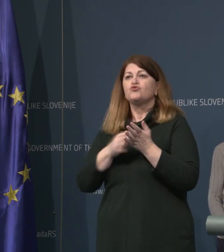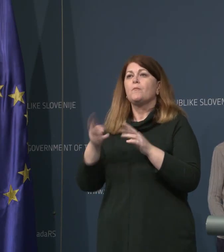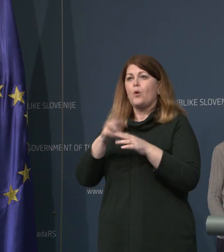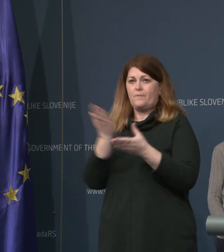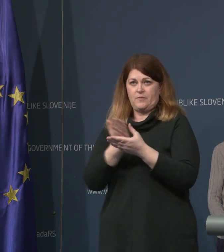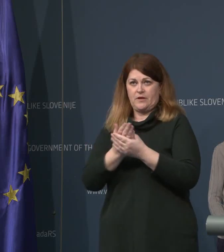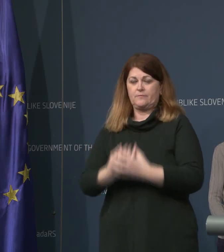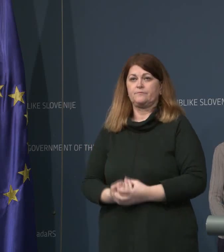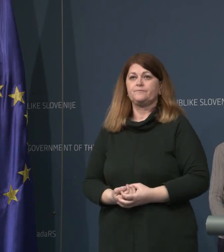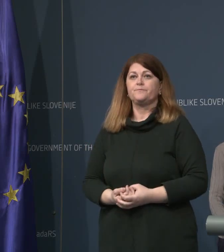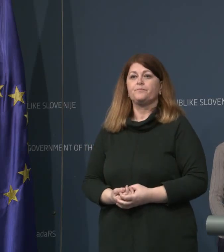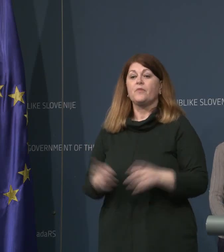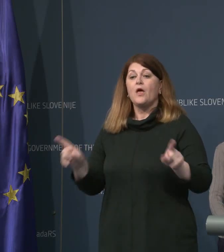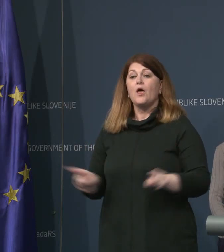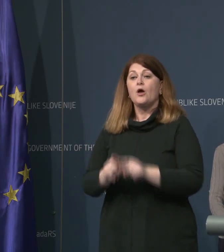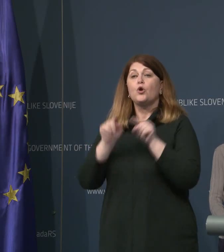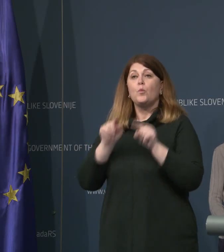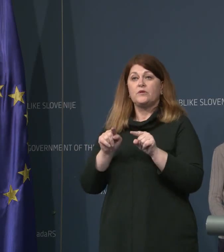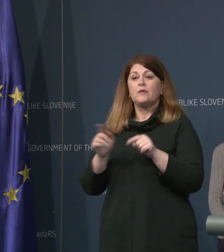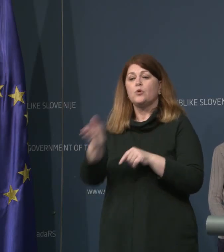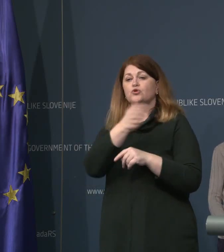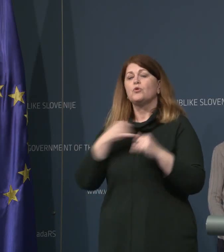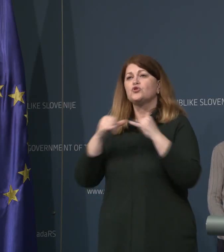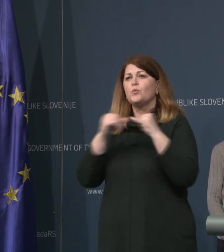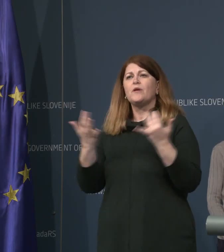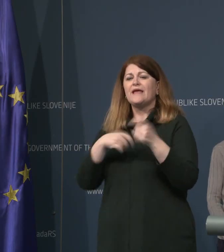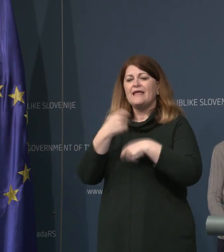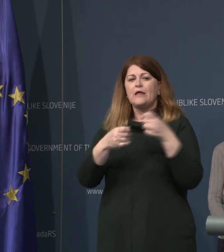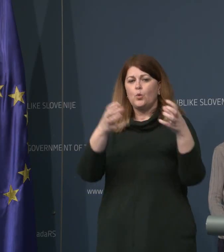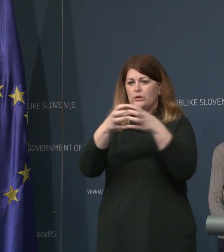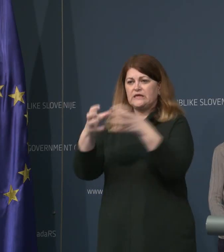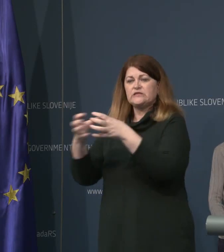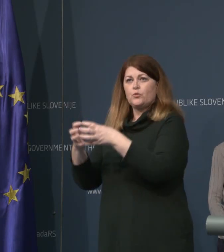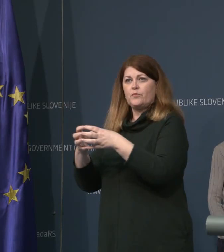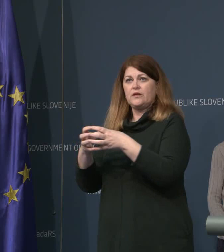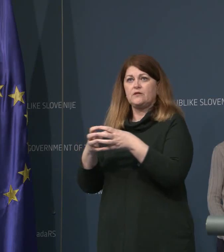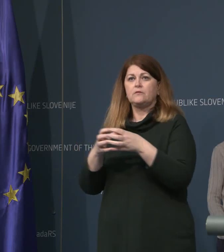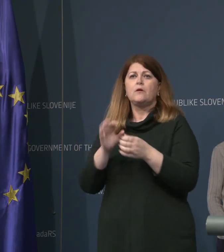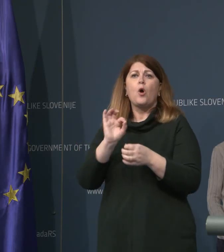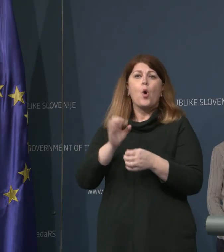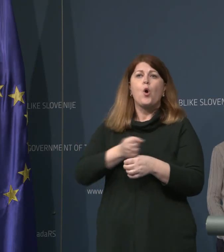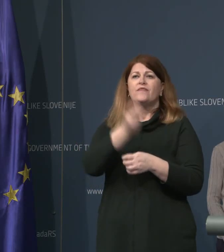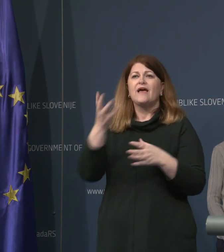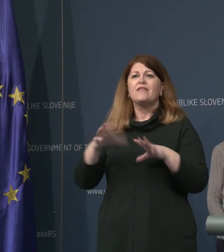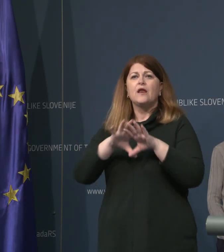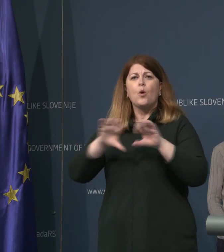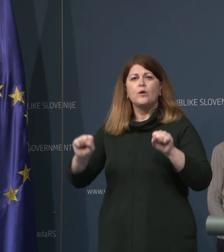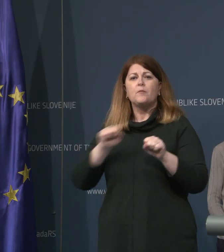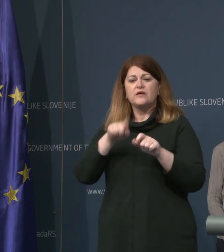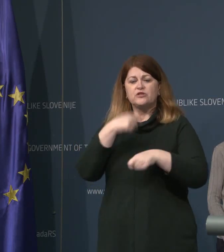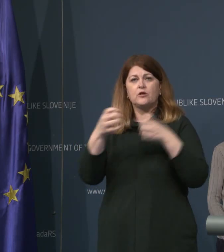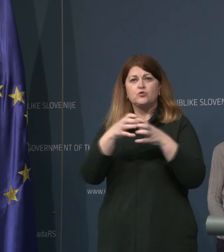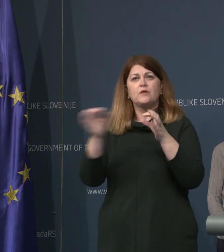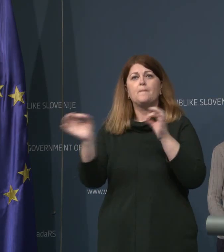ustrezen. Kljub temu smo se oblikovali nekaj delovnih skupin, o nekaterih ukrepih, ki so te delovne